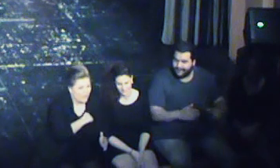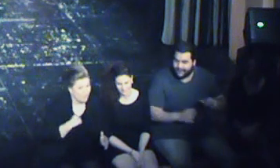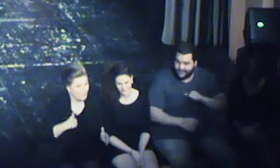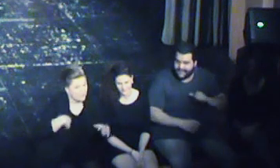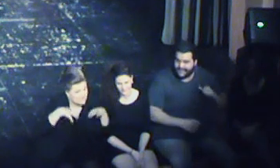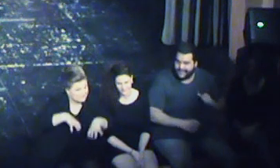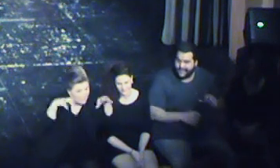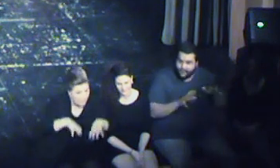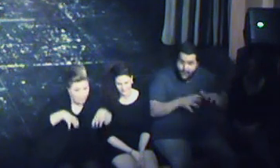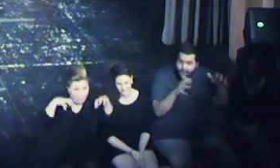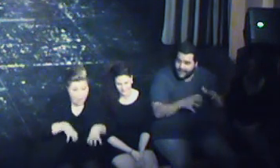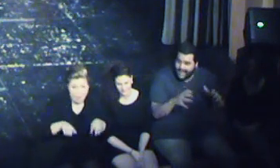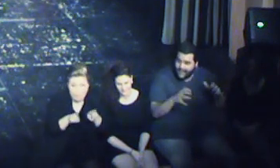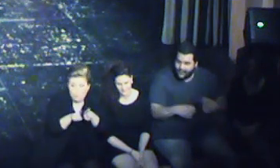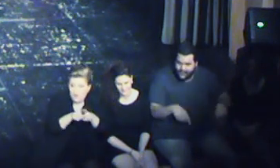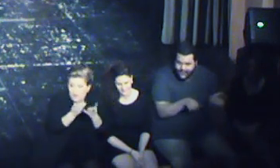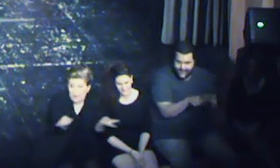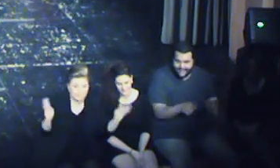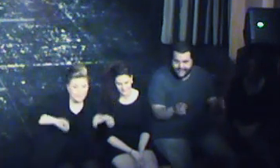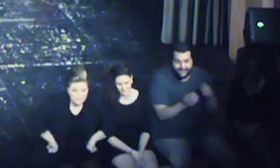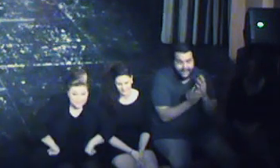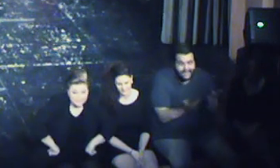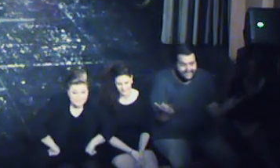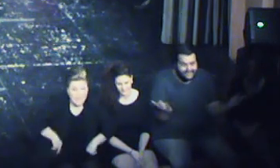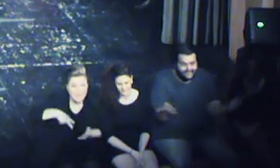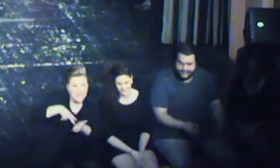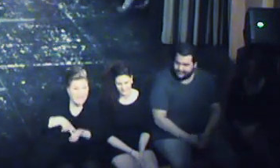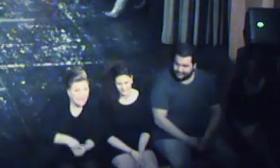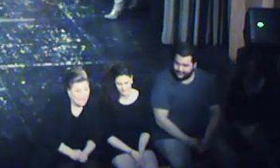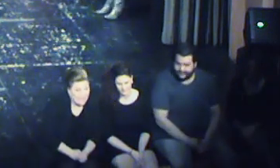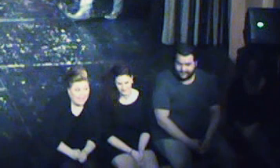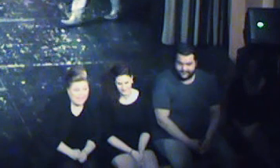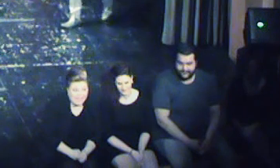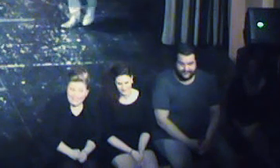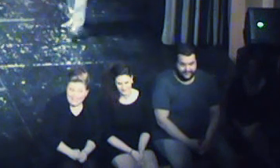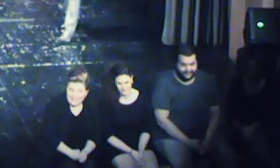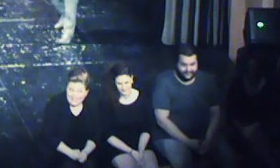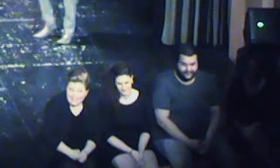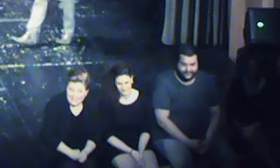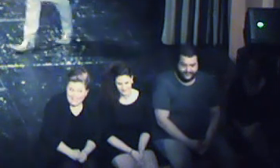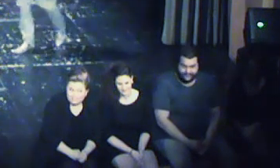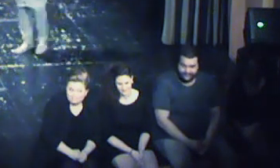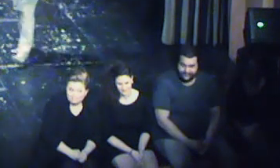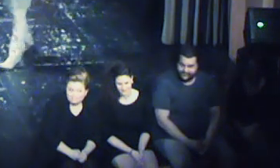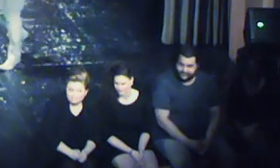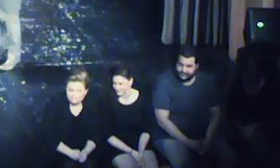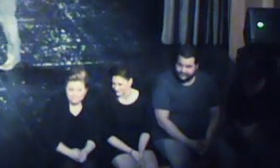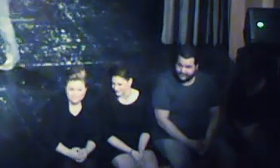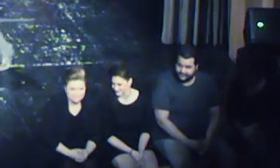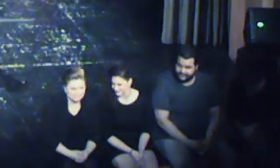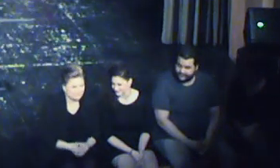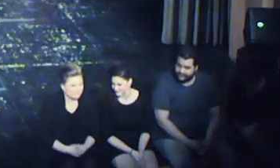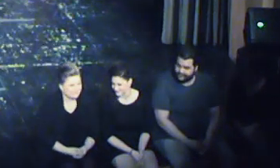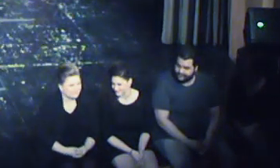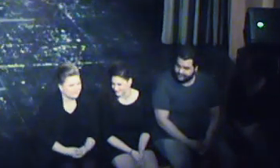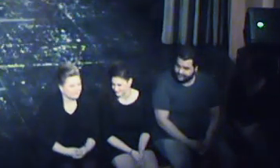Cuando llueve se moja como los demás. ¡Ay! ¿Qué